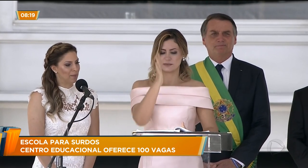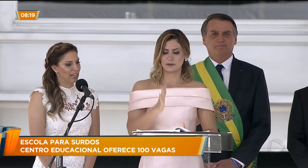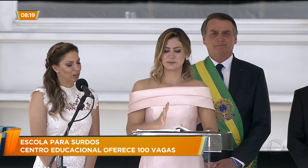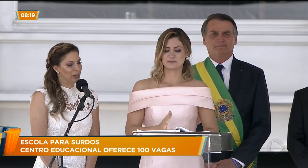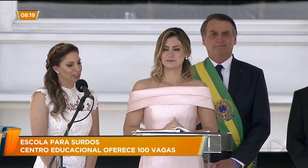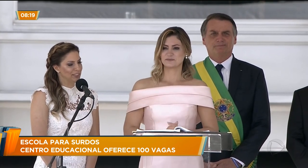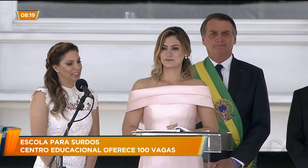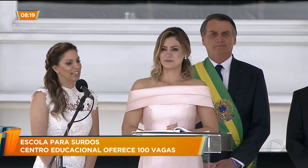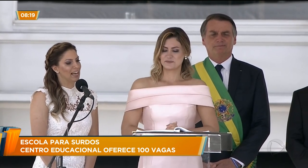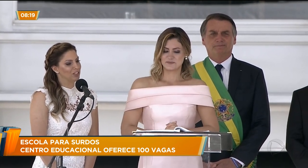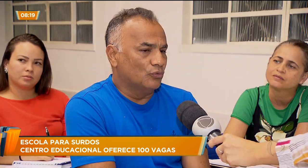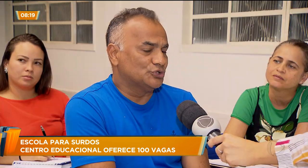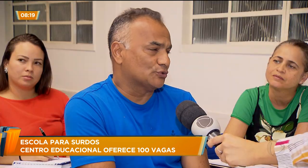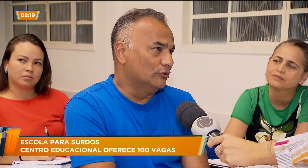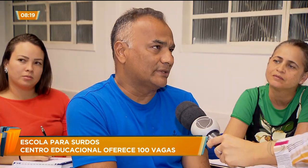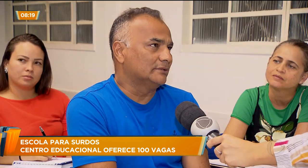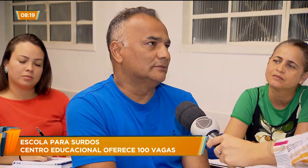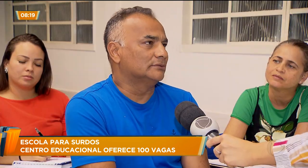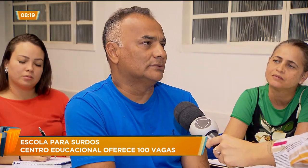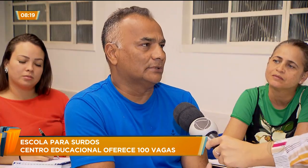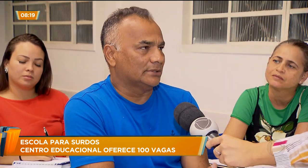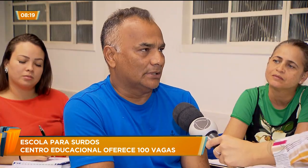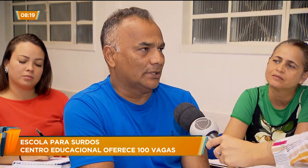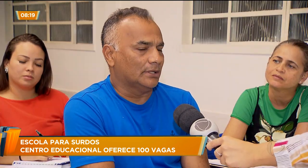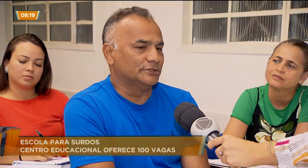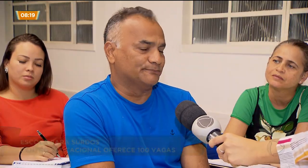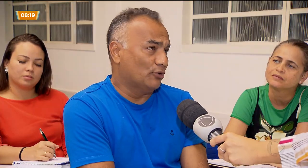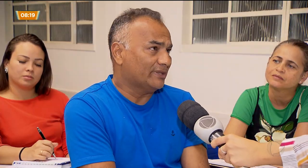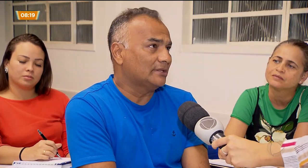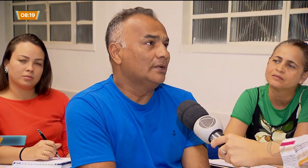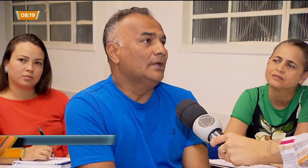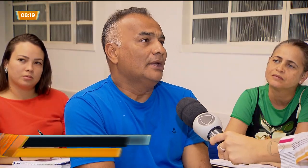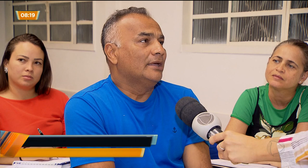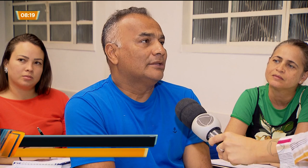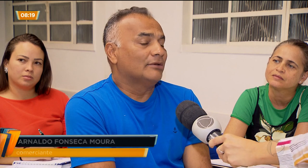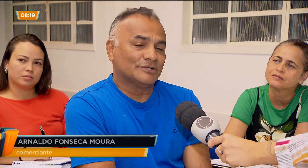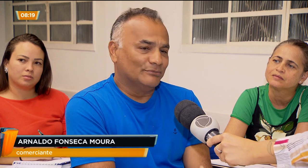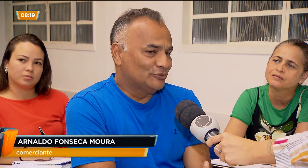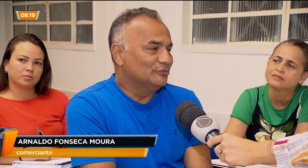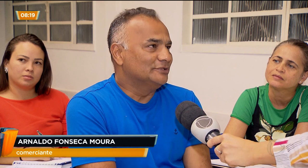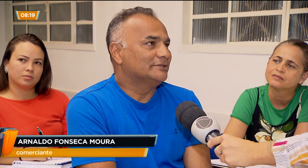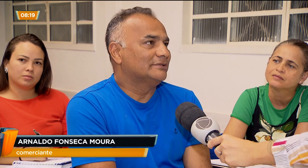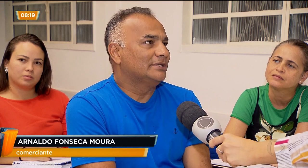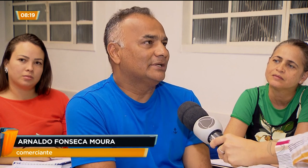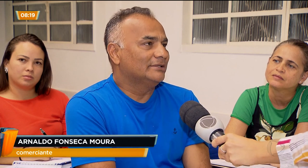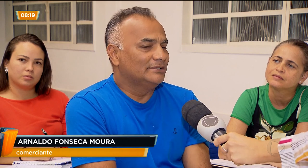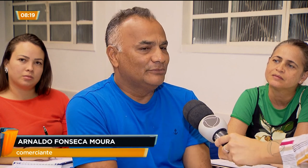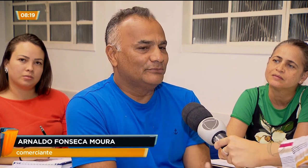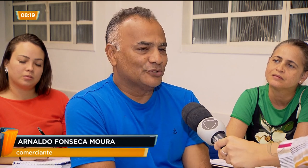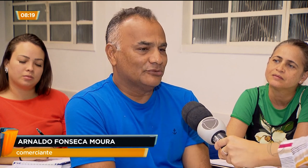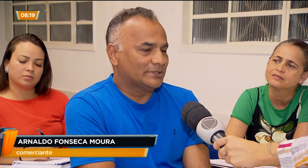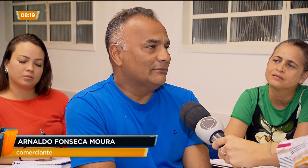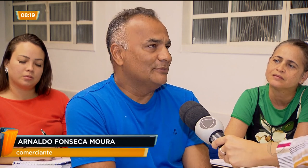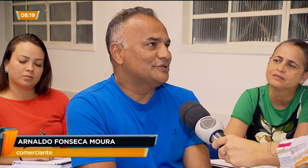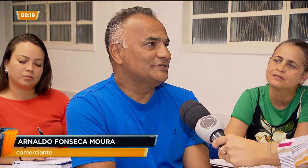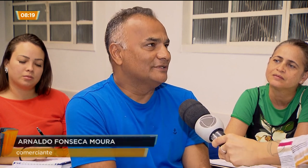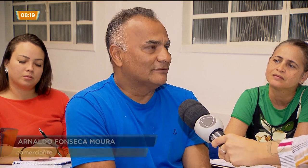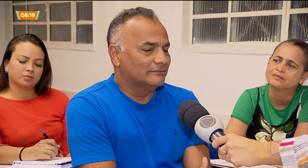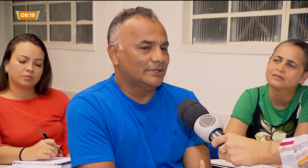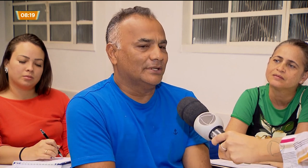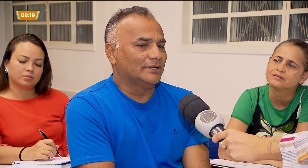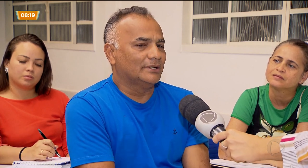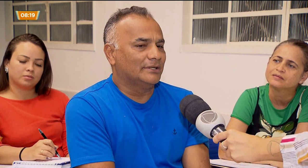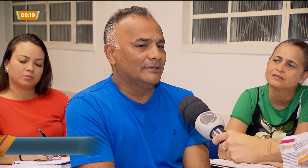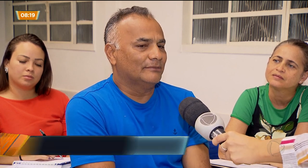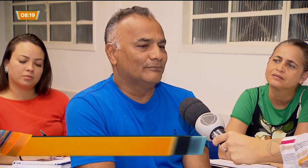curso de libras aumentou. O discurso de posse, que eu achei muito bonito, e aquilo ali me deixou extremamente